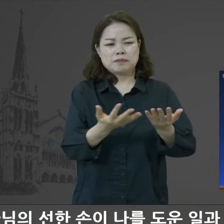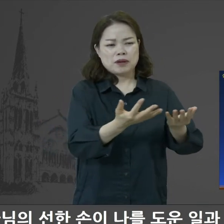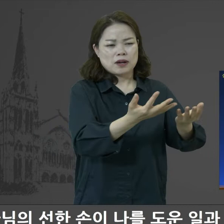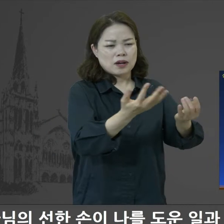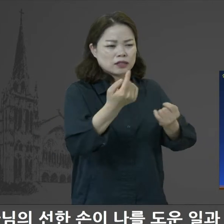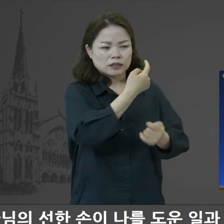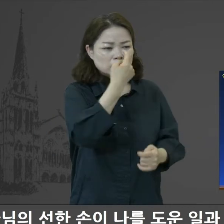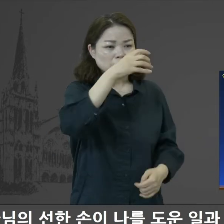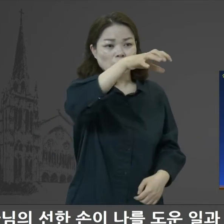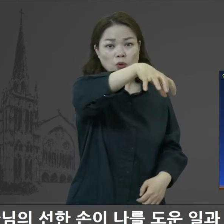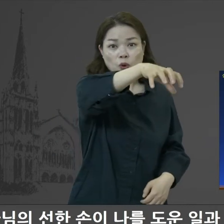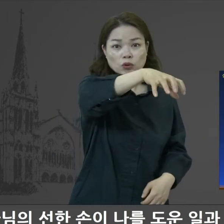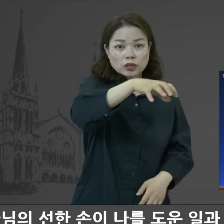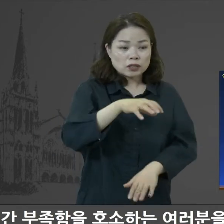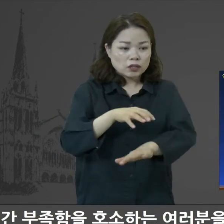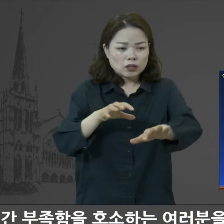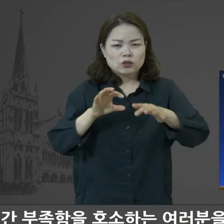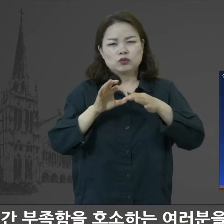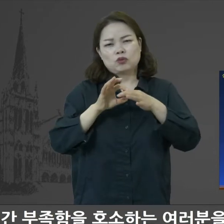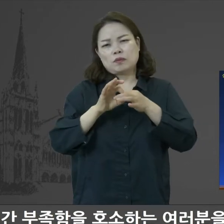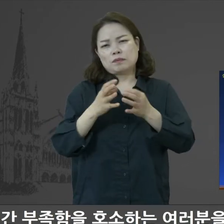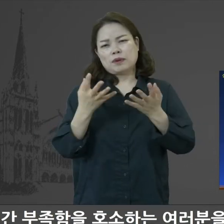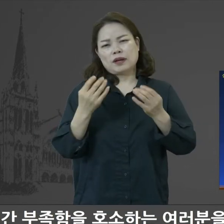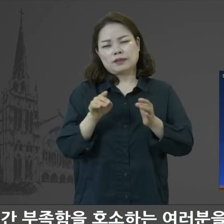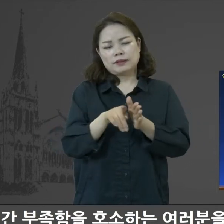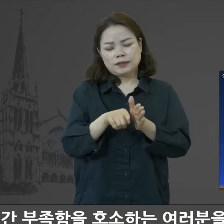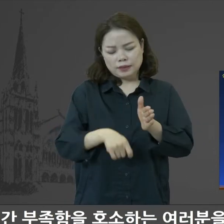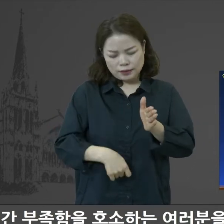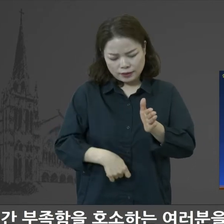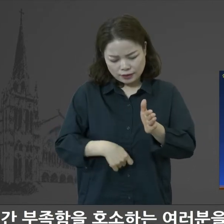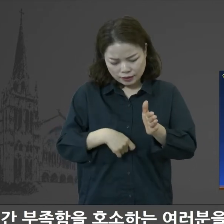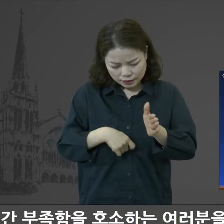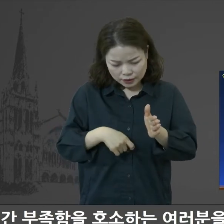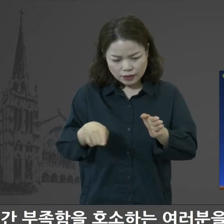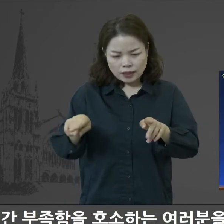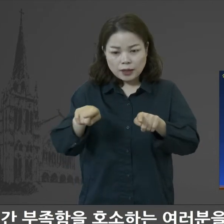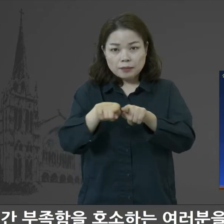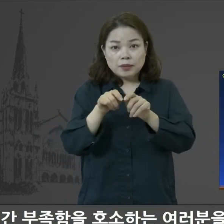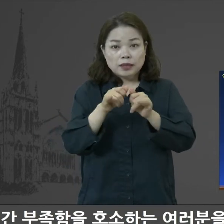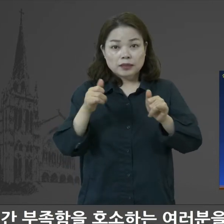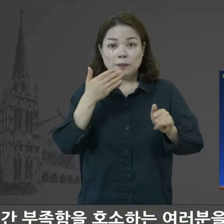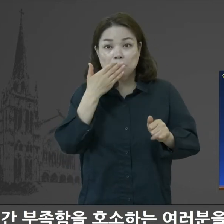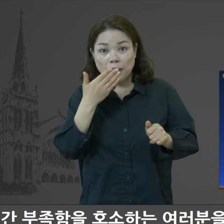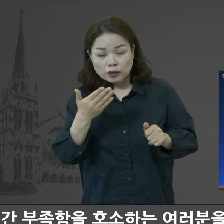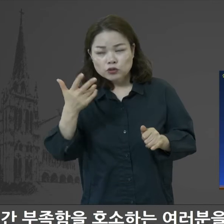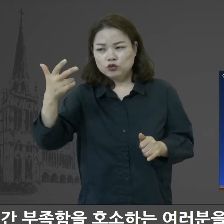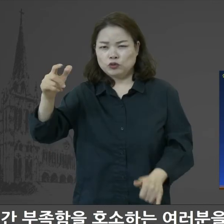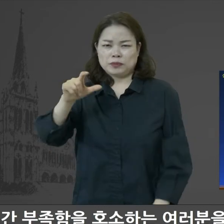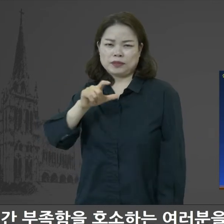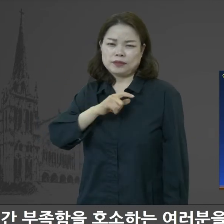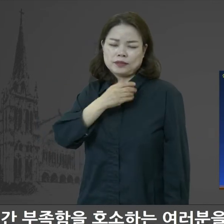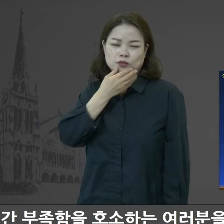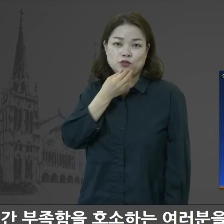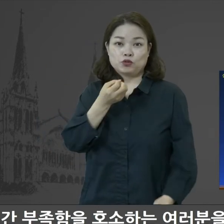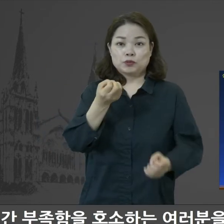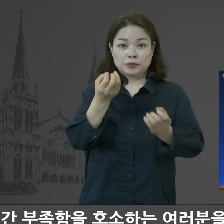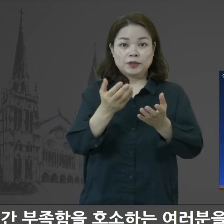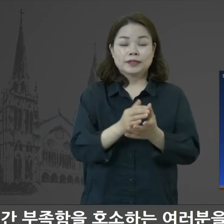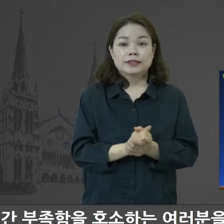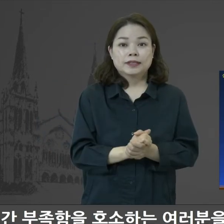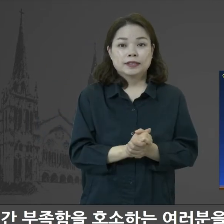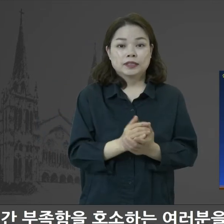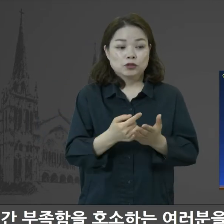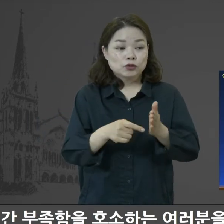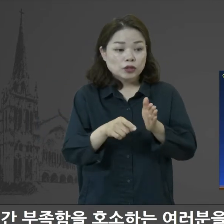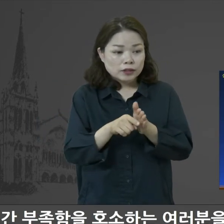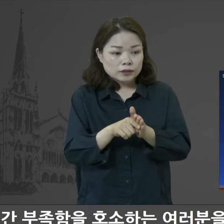현장 속에서 여러분을 통해 많은 신실한 믿음의 동역자들이 세워질 수 있기를 주님의 이름으로 축복합니다. 이를